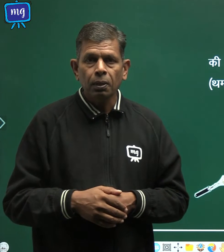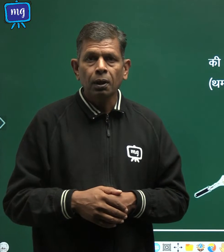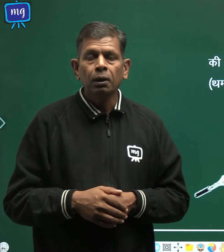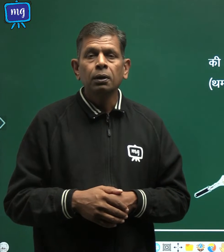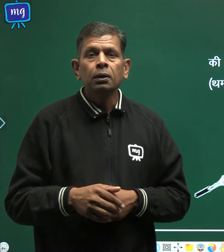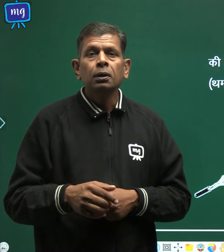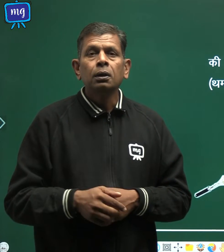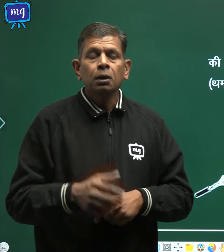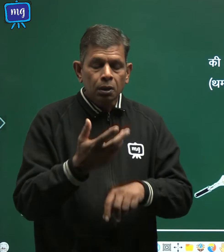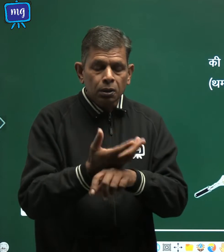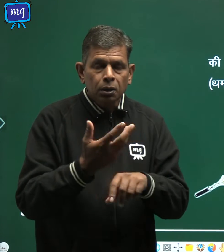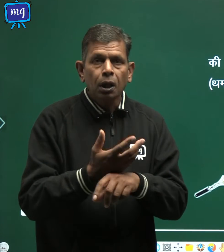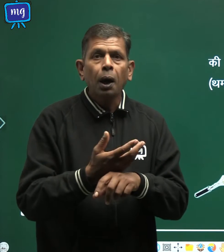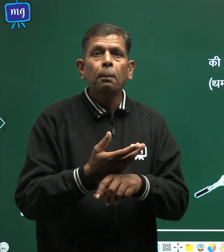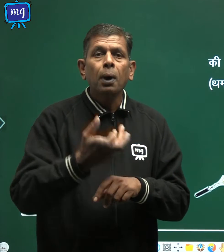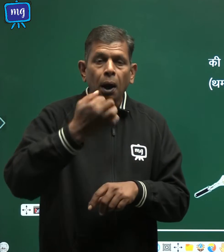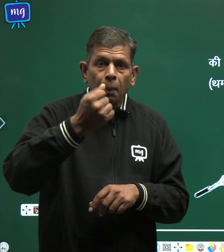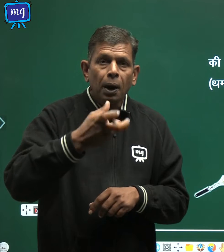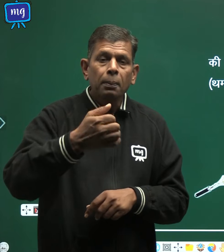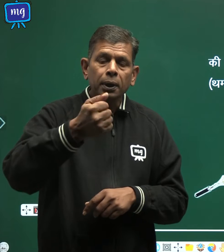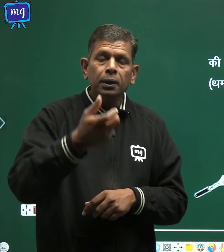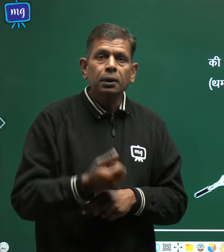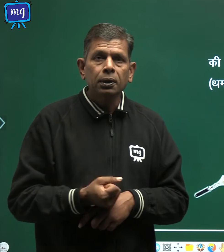ताप मापने के लिए